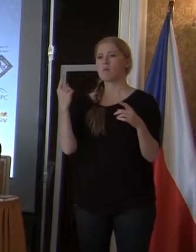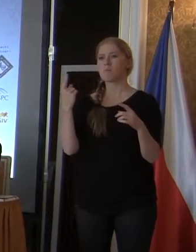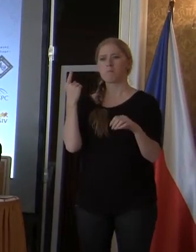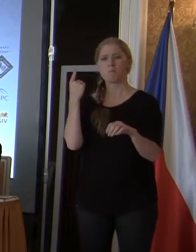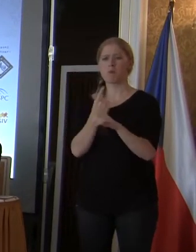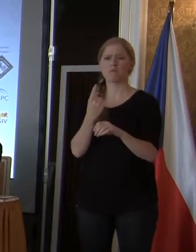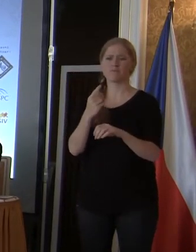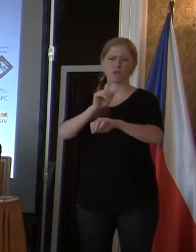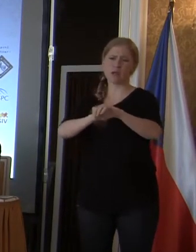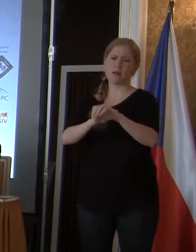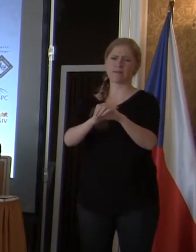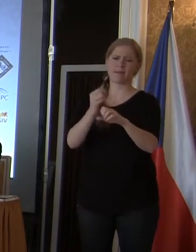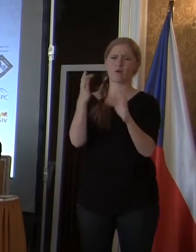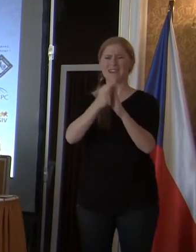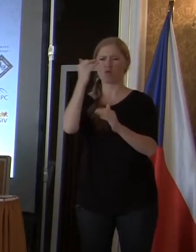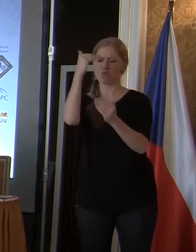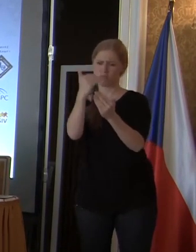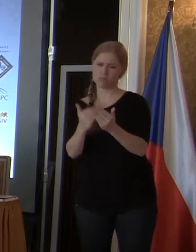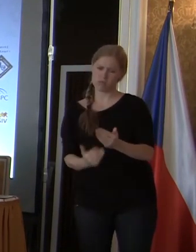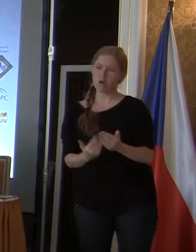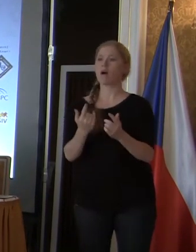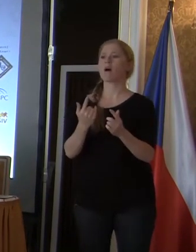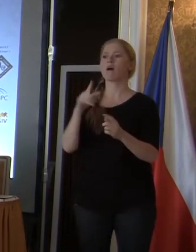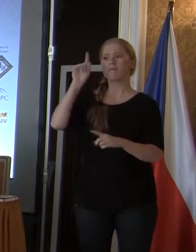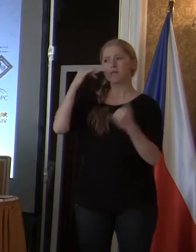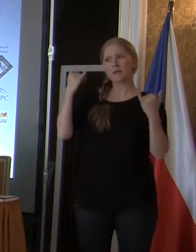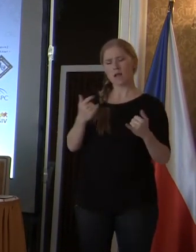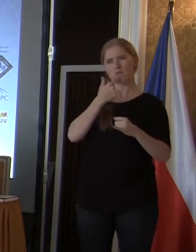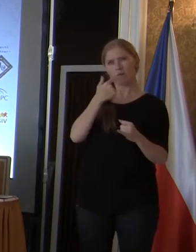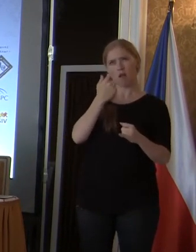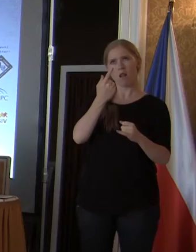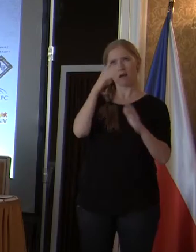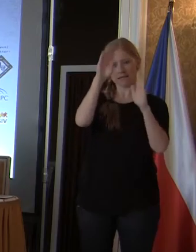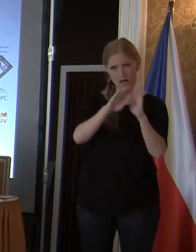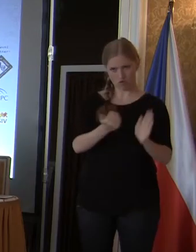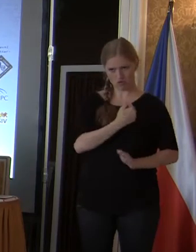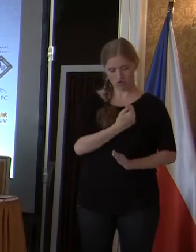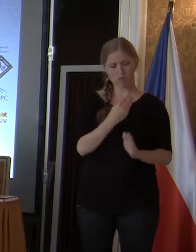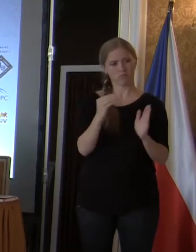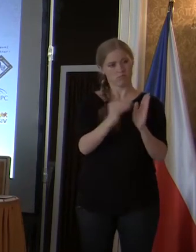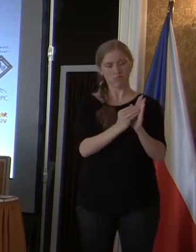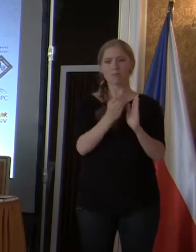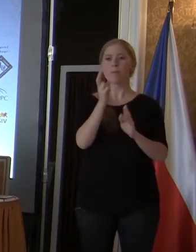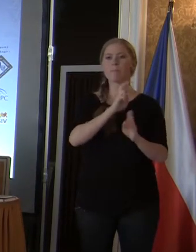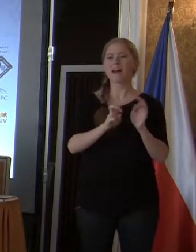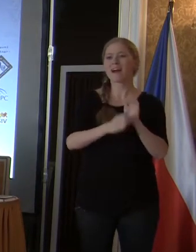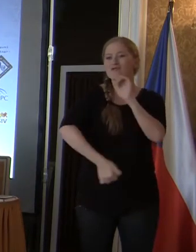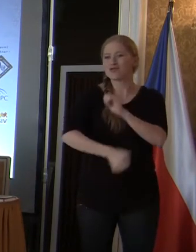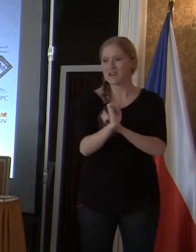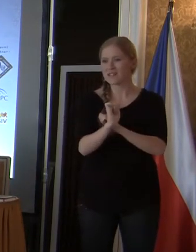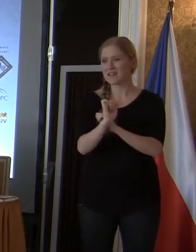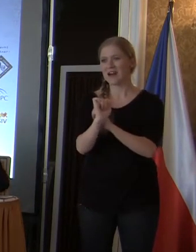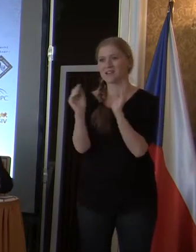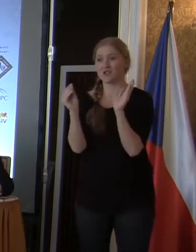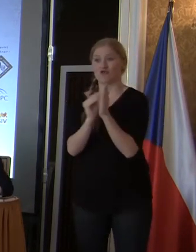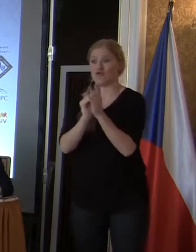tím, že když jsme mluvili o tom, že paragraf 16 je v tuhle chvíli prázdná slupka, která je potřeba naplnit, tak jenom bych chtěl říct, že počítáme, že zhruba v polovině